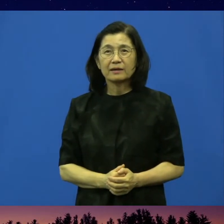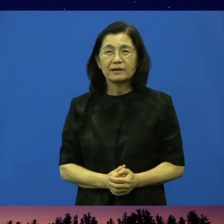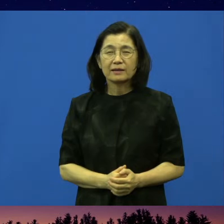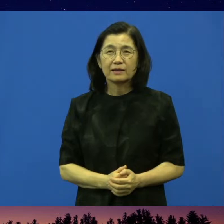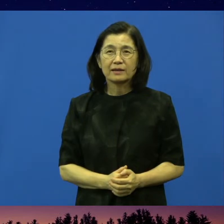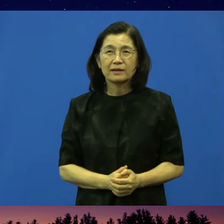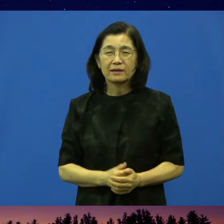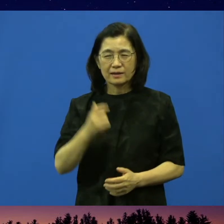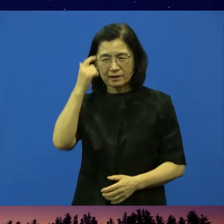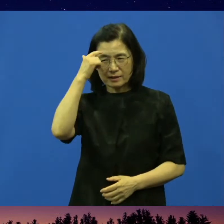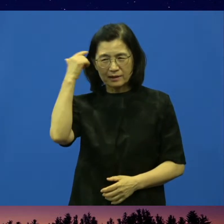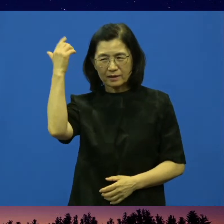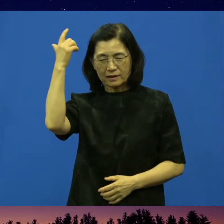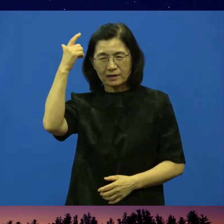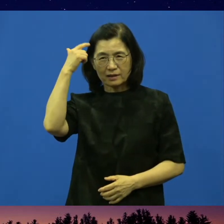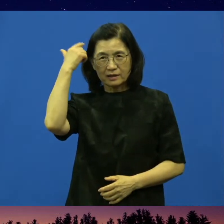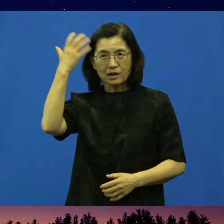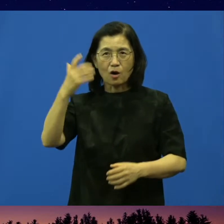정권 뭐 아무 소용없어요.